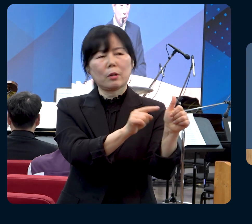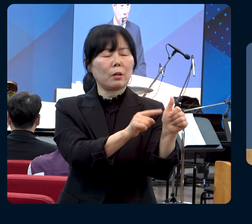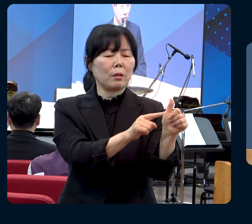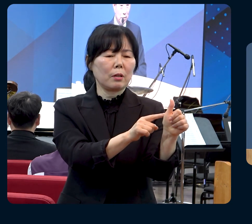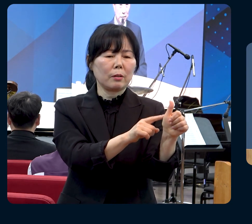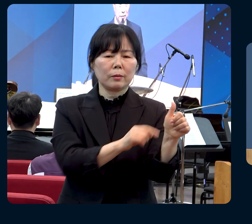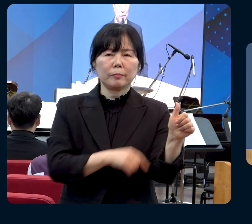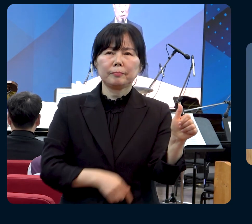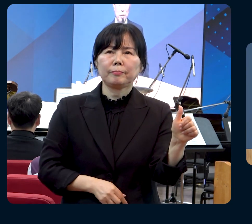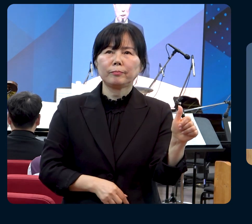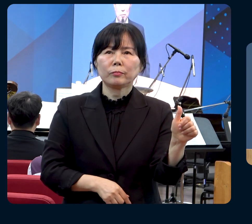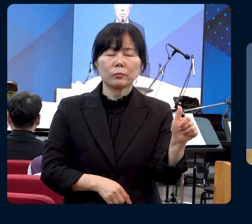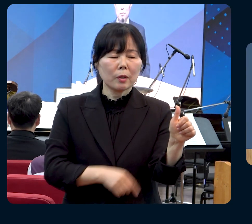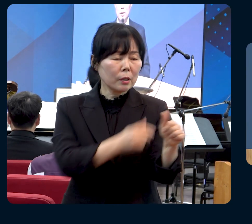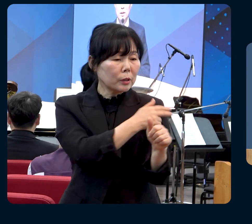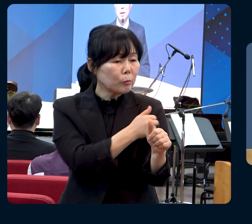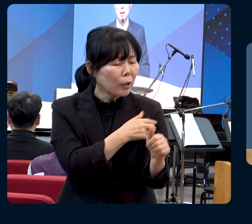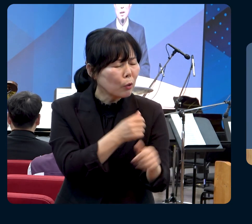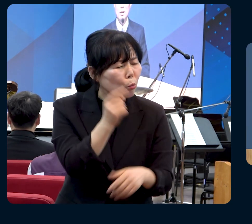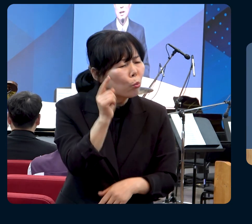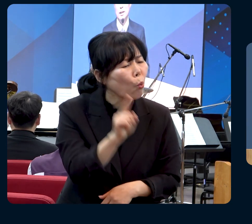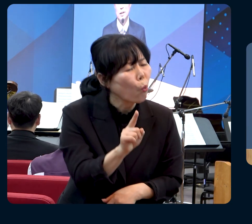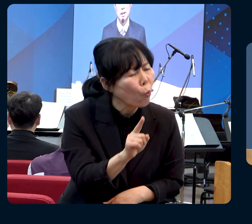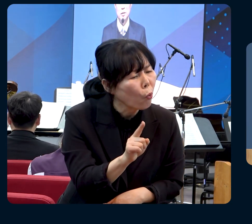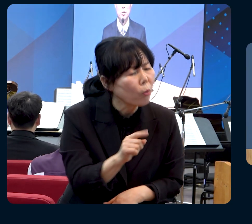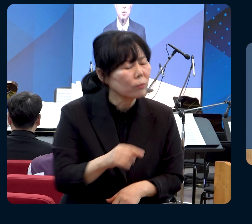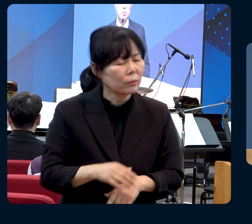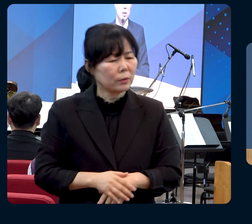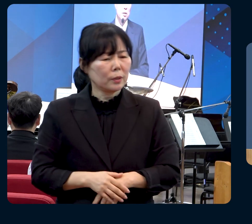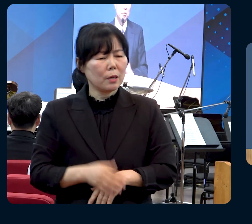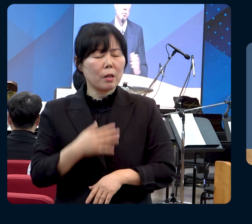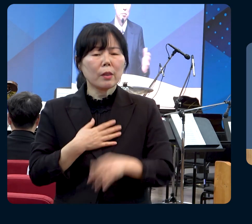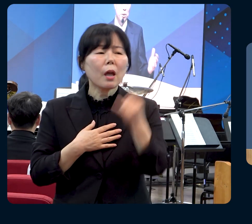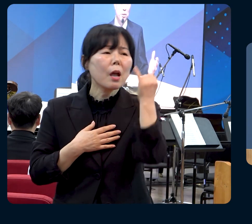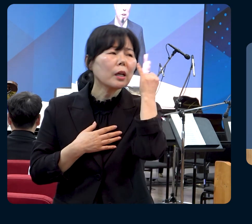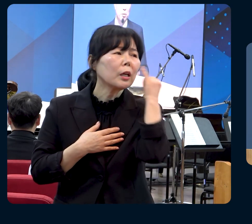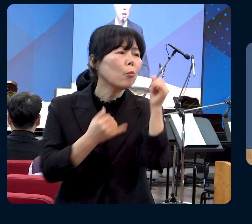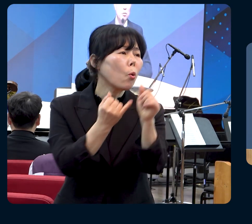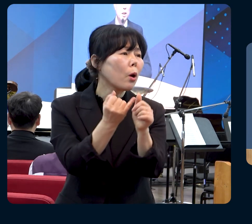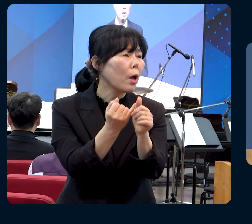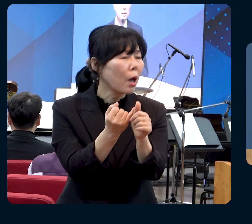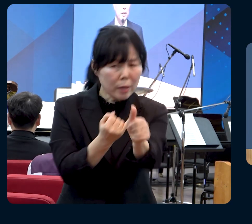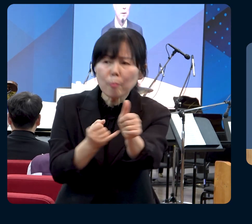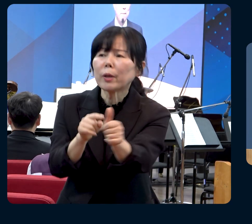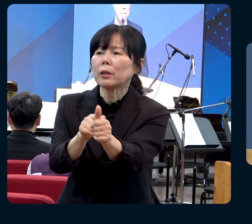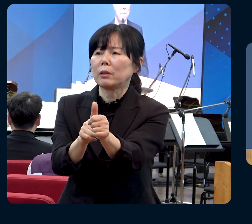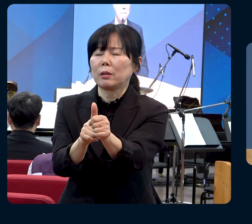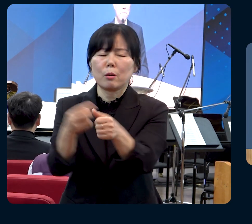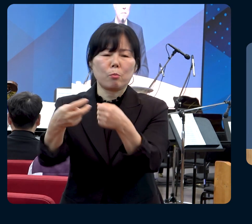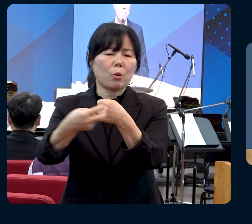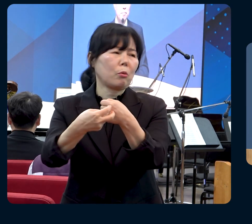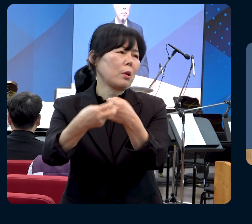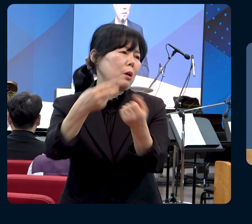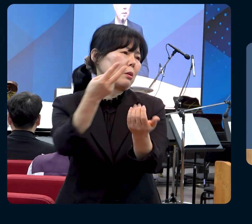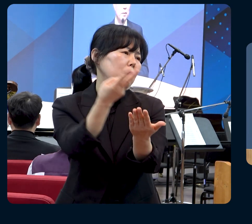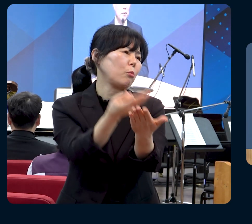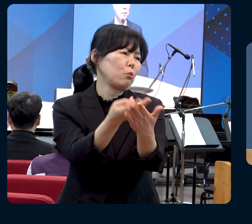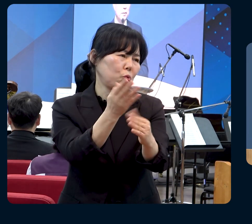어쩐 일이세요? 집사님, 제가 이모부님이 지금 병원에 입원하고 계시는데